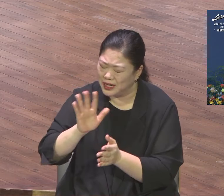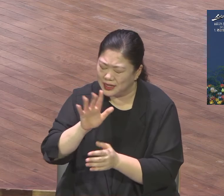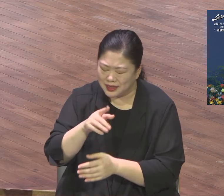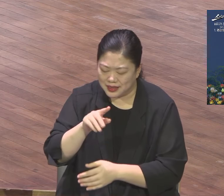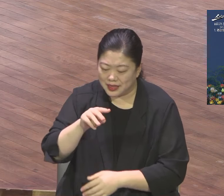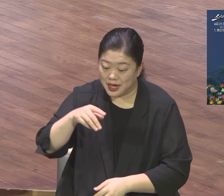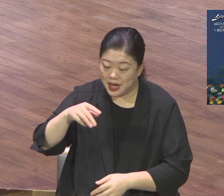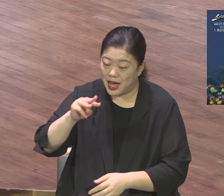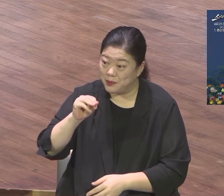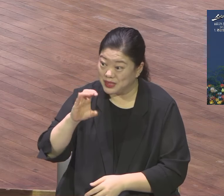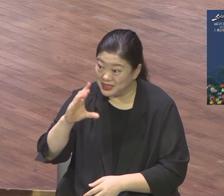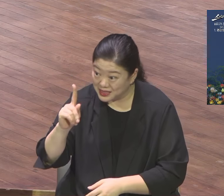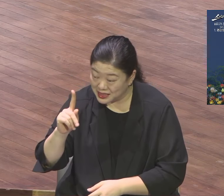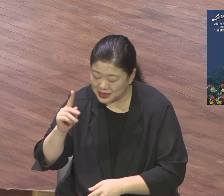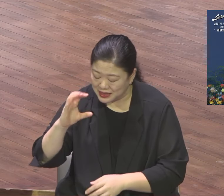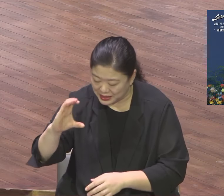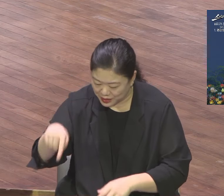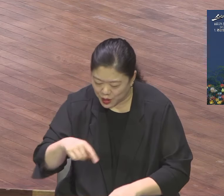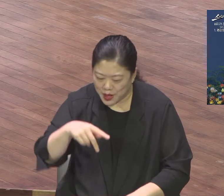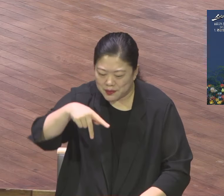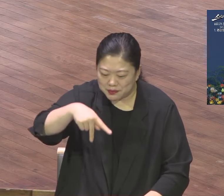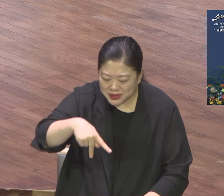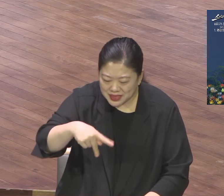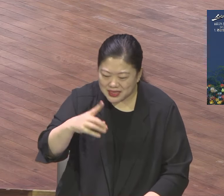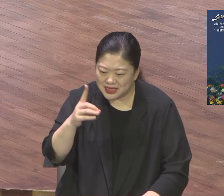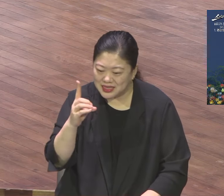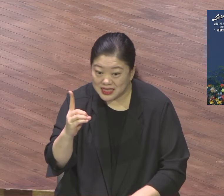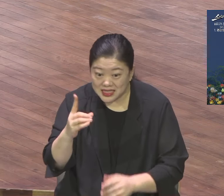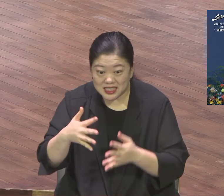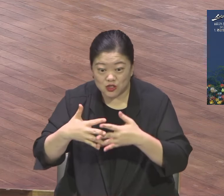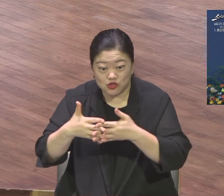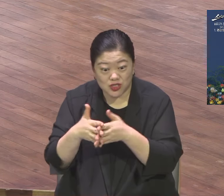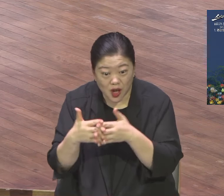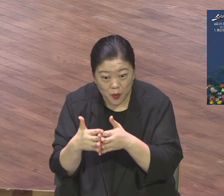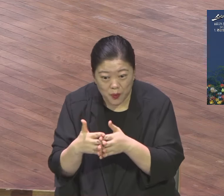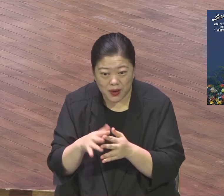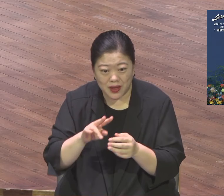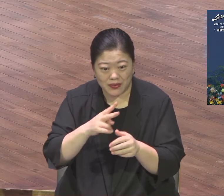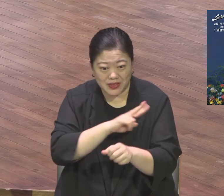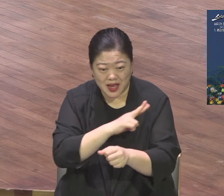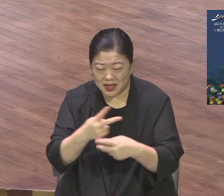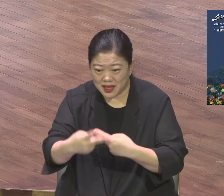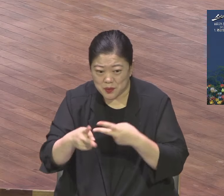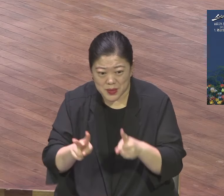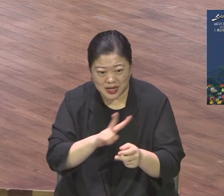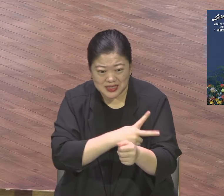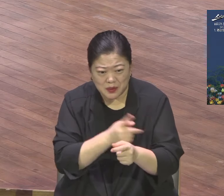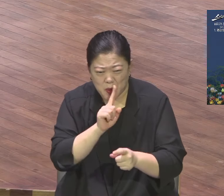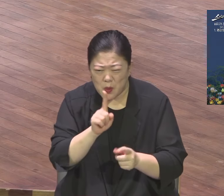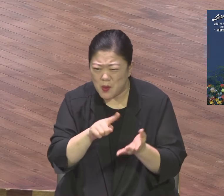흔들림이 있었던 분들 견고한 마음, 믿음 가지는 시간 되길 바랍니다.